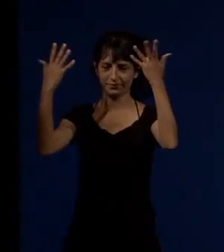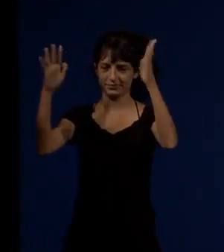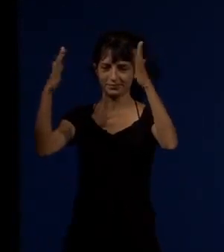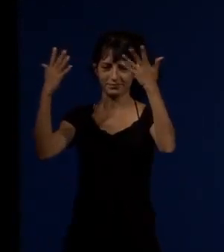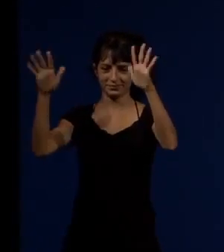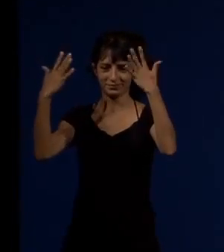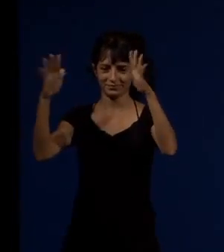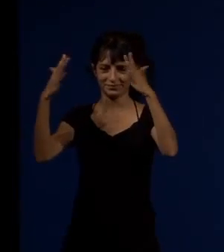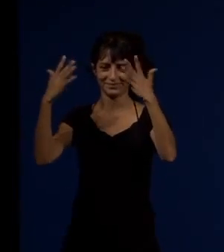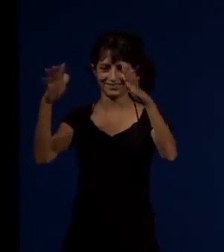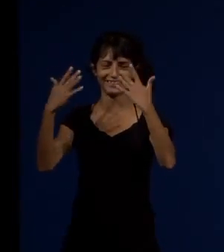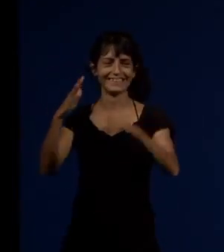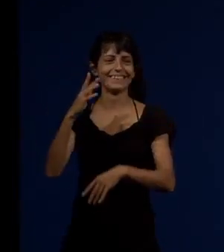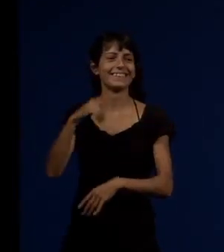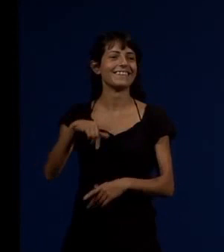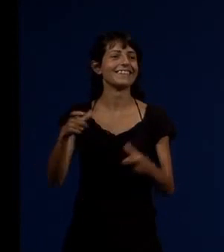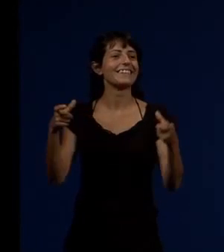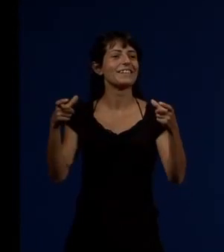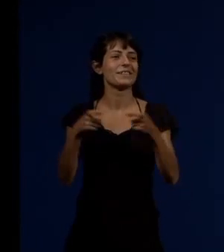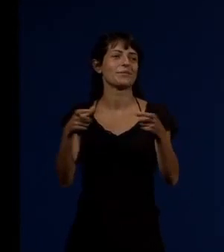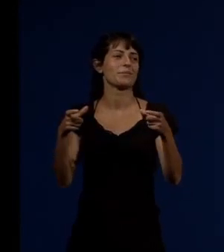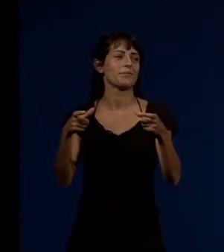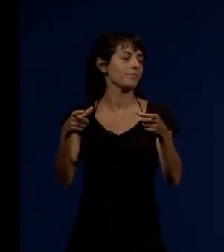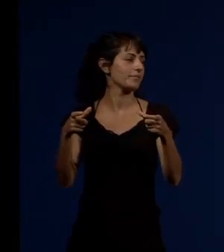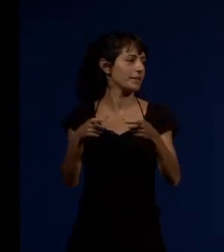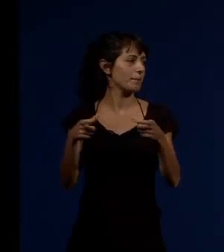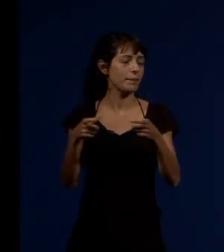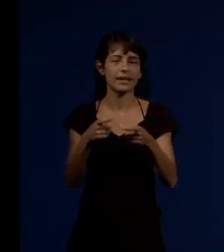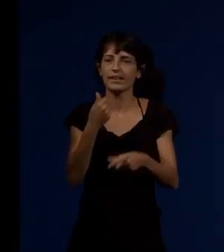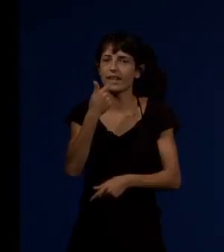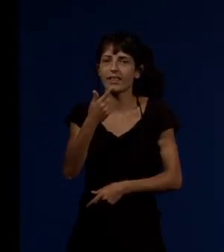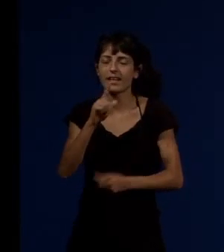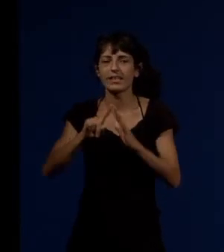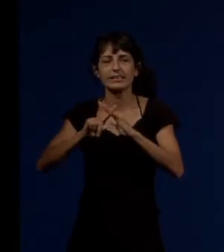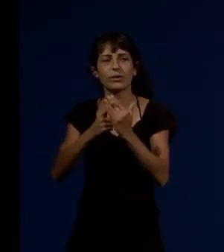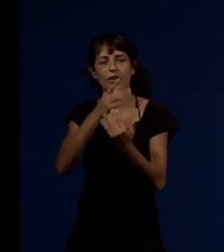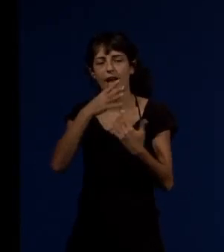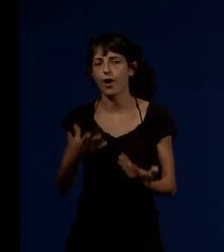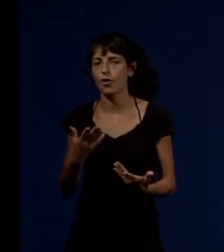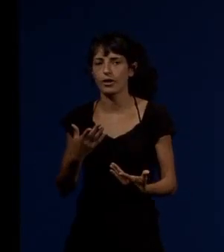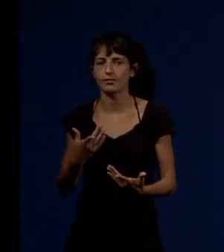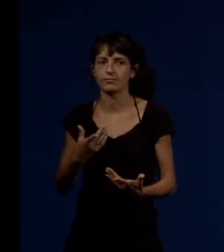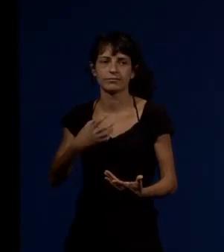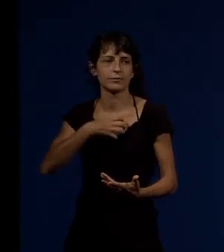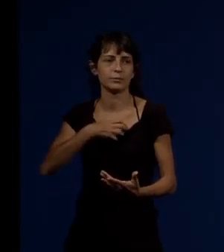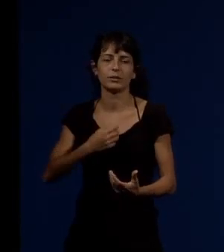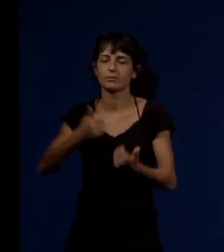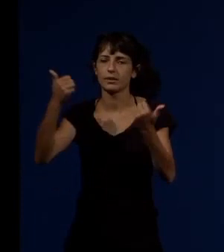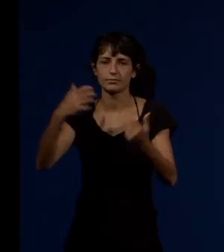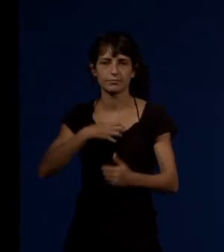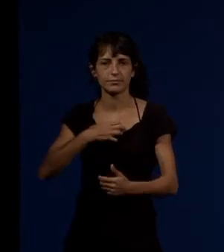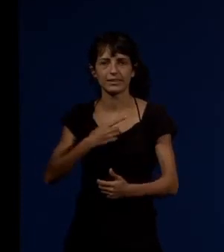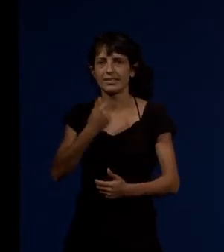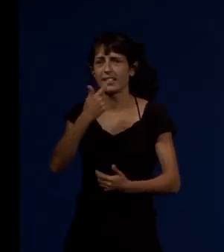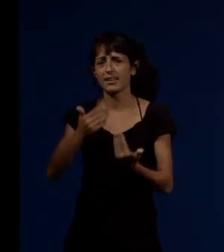Será o billete que o poña fora porque esta situación non se pode soportar, non podemos volver dentro de 4 anos a dicir que temos os mesmos